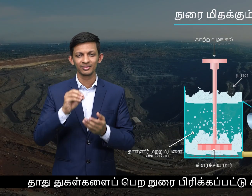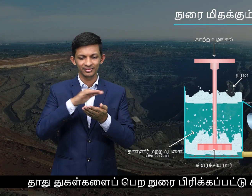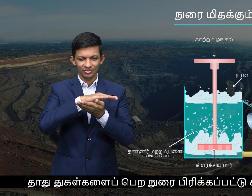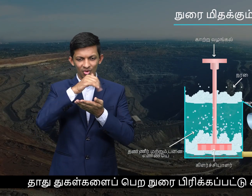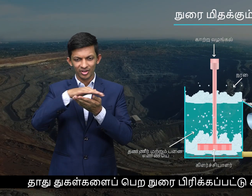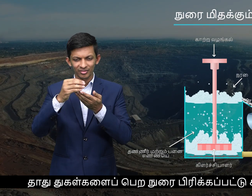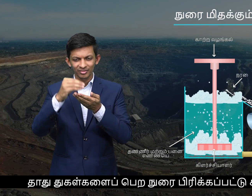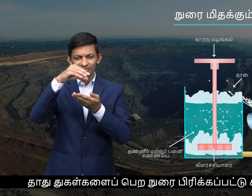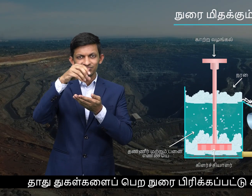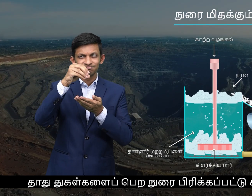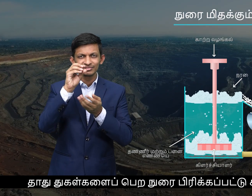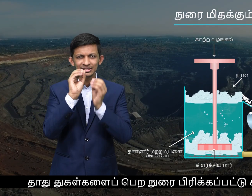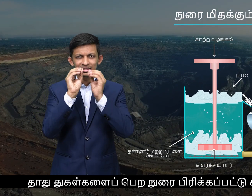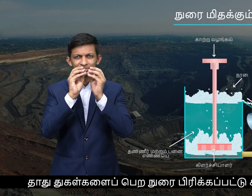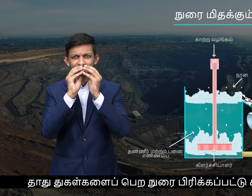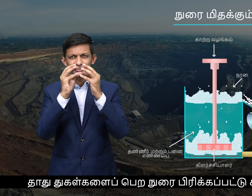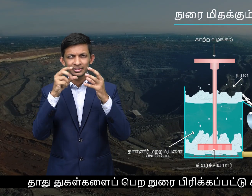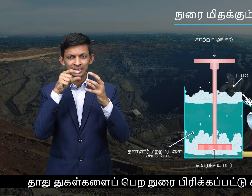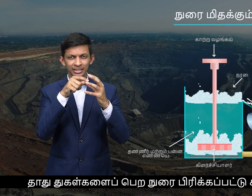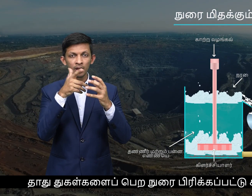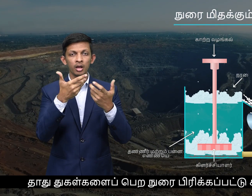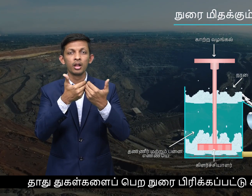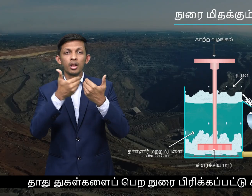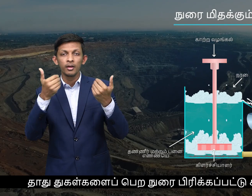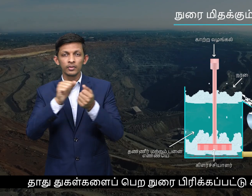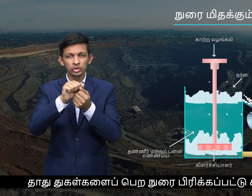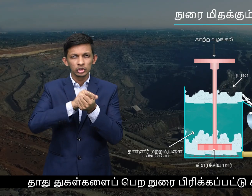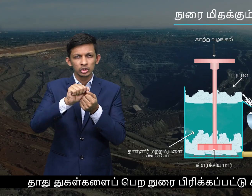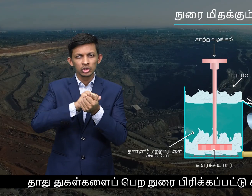தாது துகள்களை பெற நுரை பிரிக்கப்பட்டு கழுவப்படுகிறது.